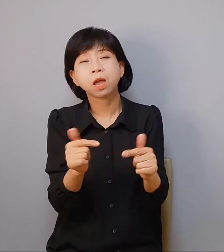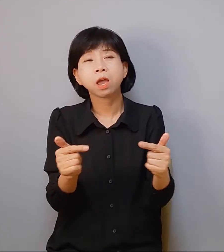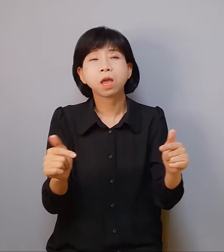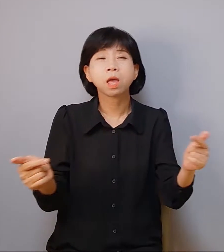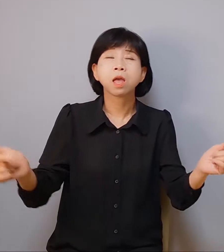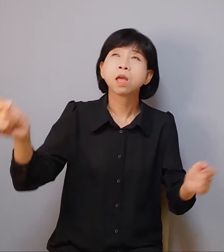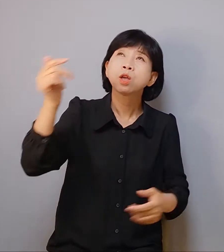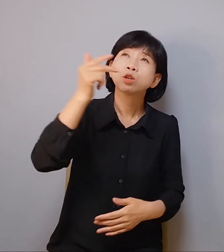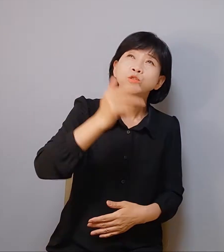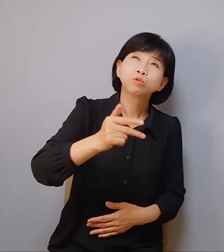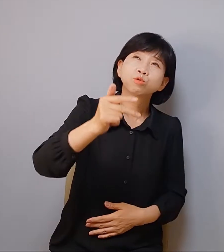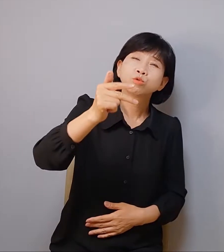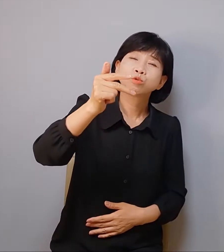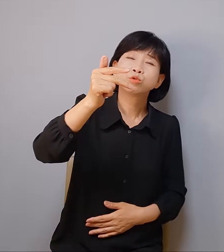만유의 주